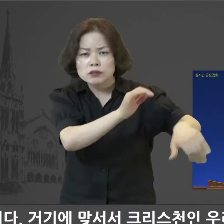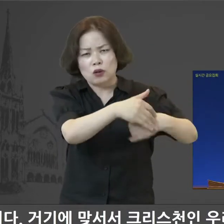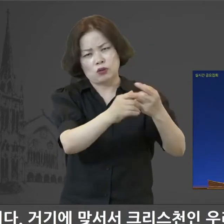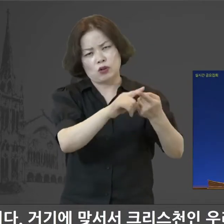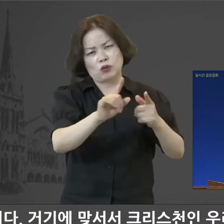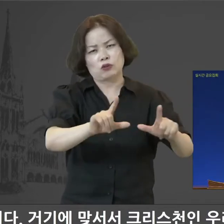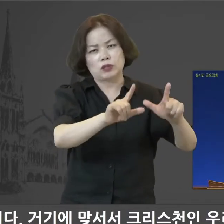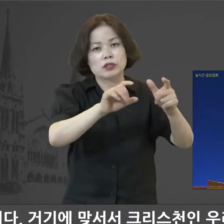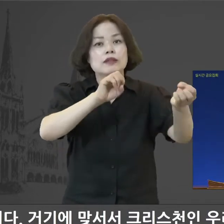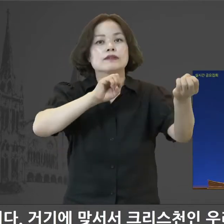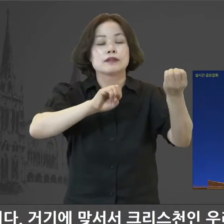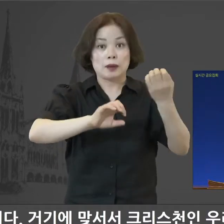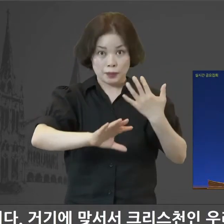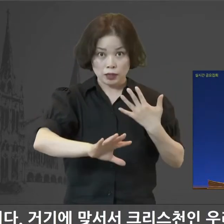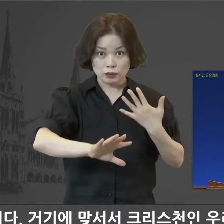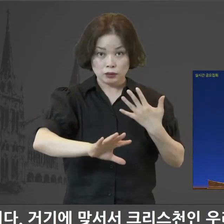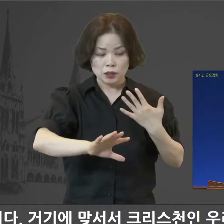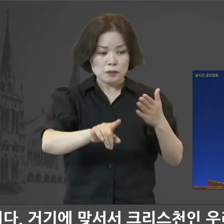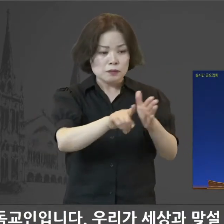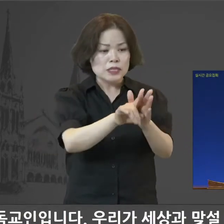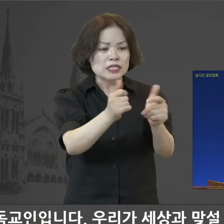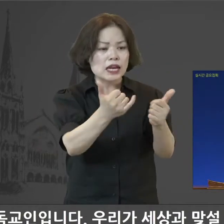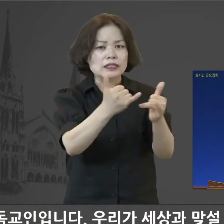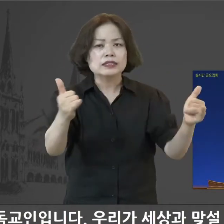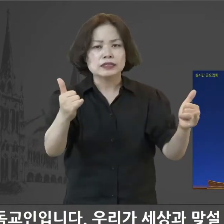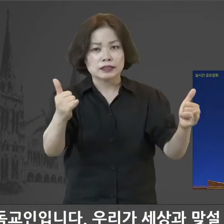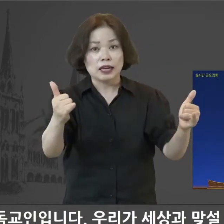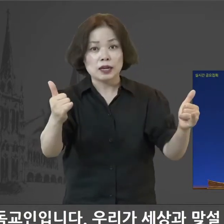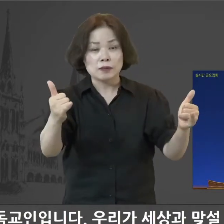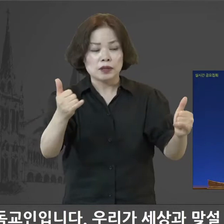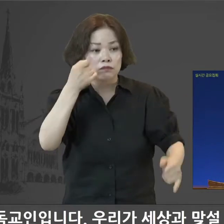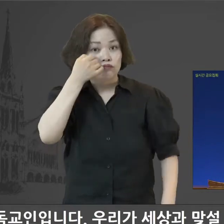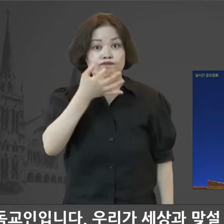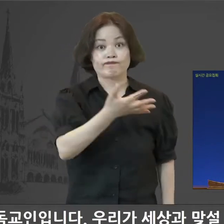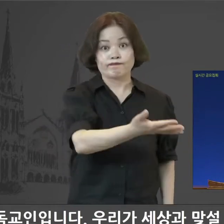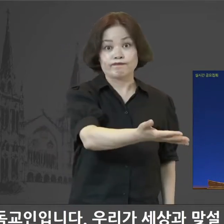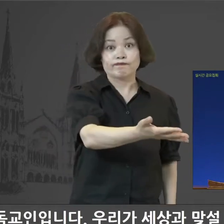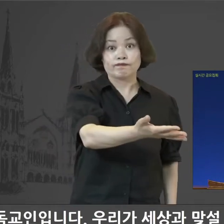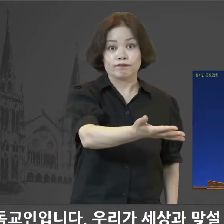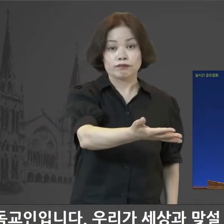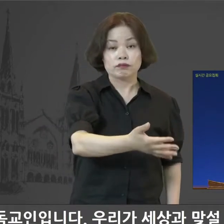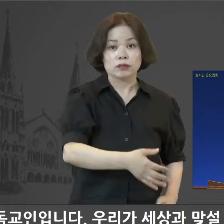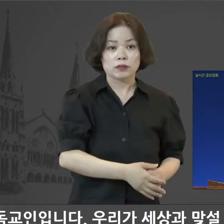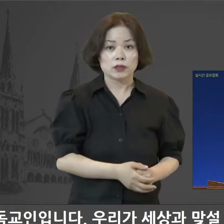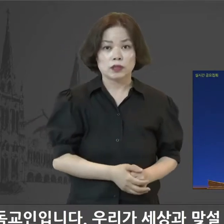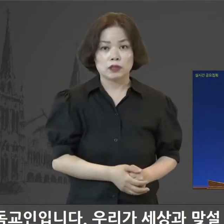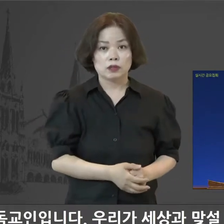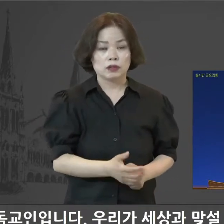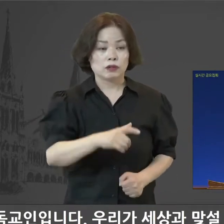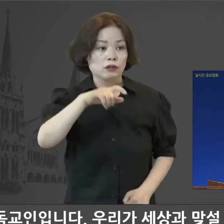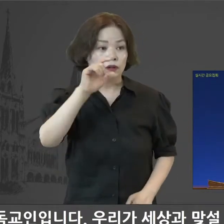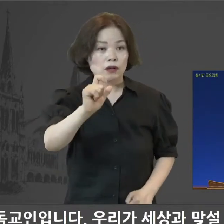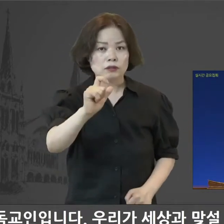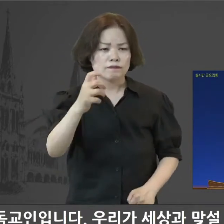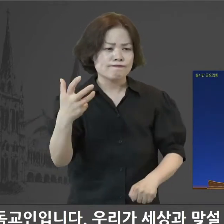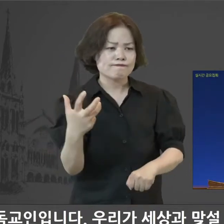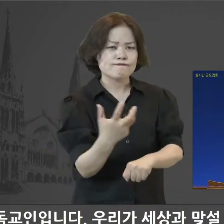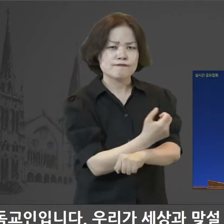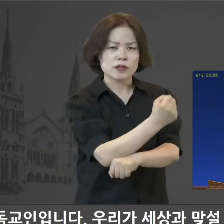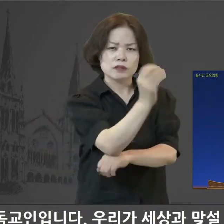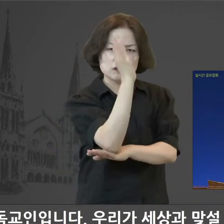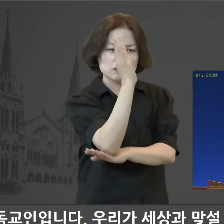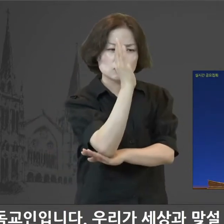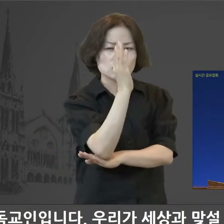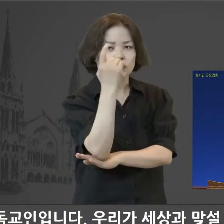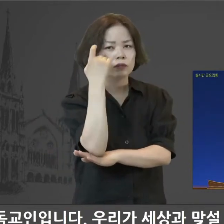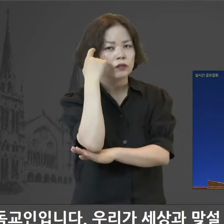성경대로 사는 게 답이라는 거를 안 믿는 사람들한테 보여주고 그게 굉장히 강력한 설득이 될 수 있다는 것을 인식해야